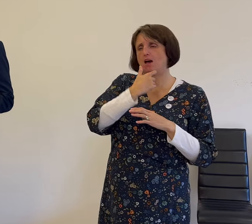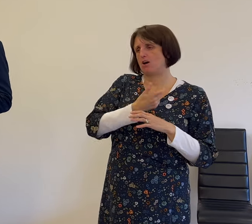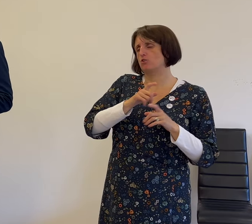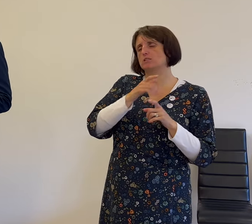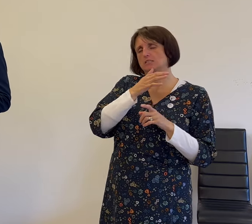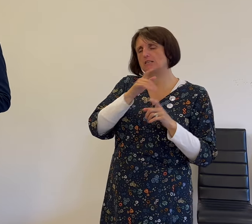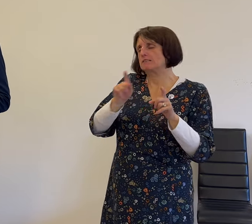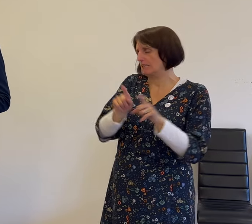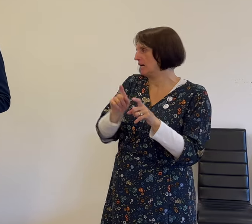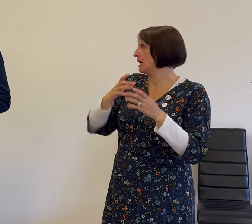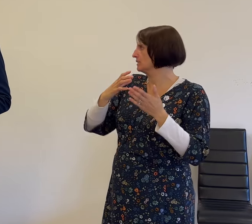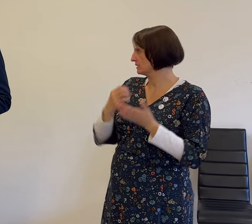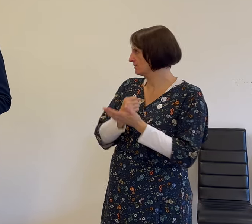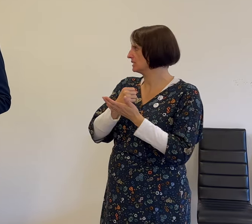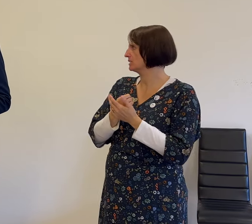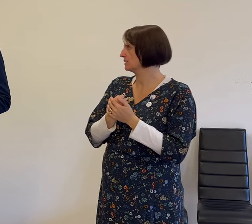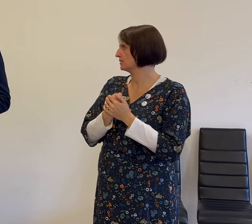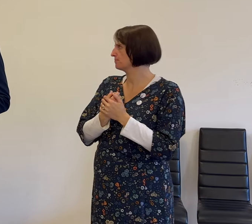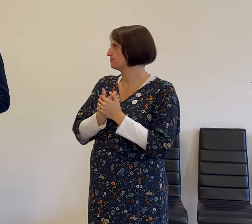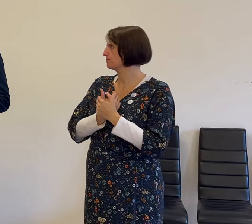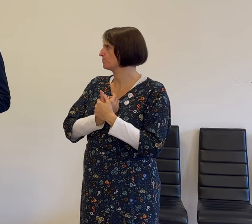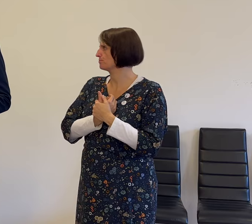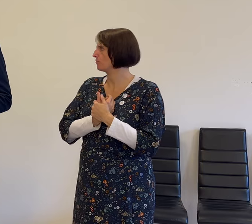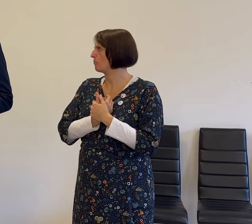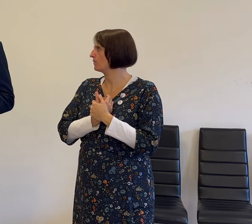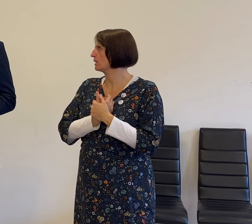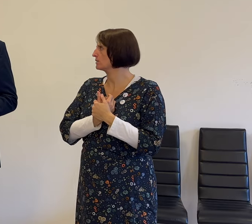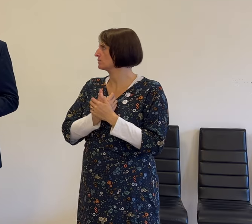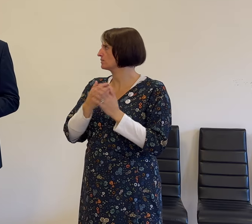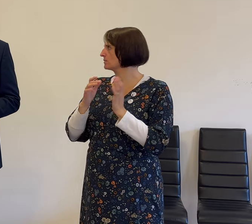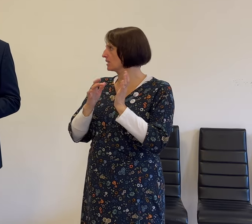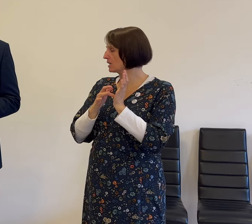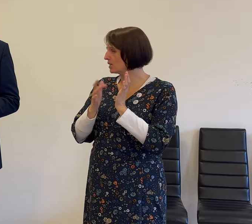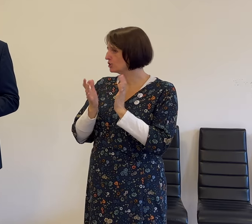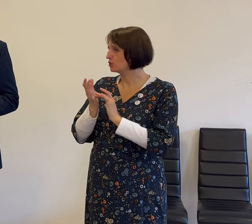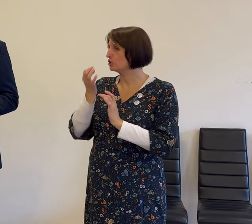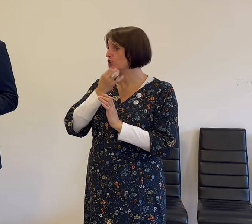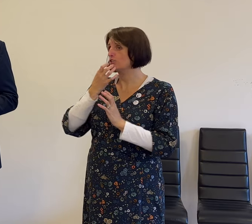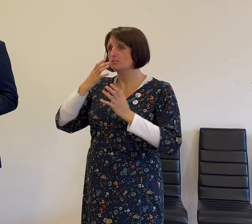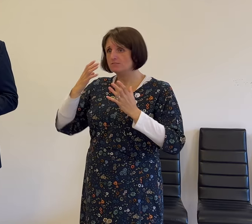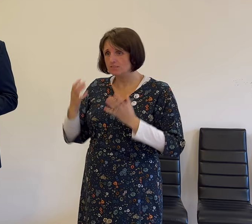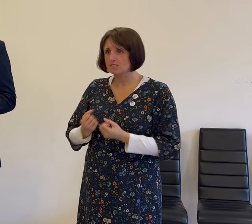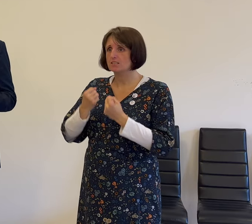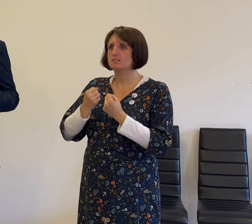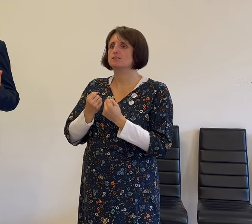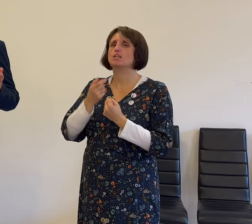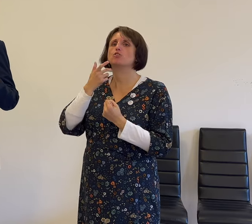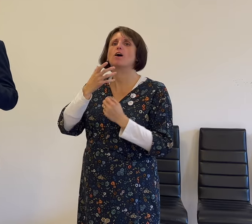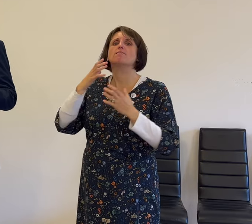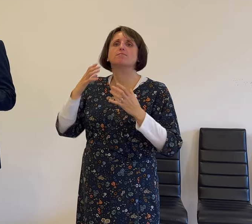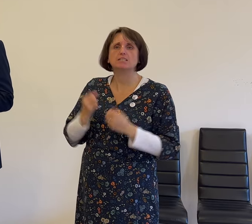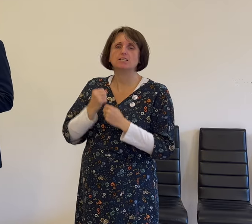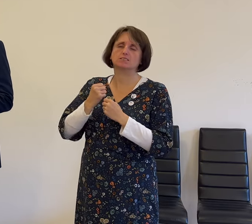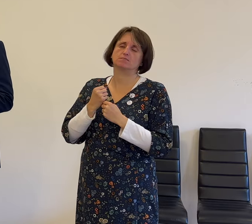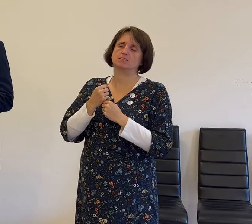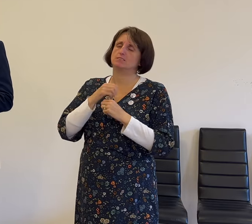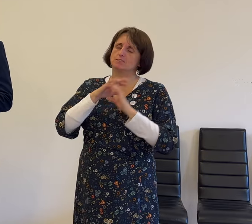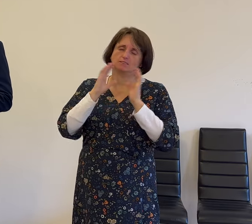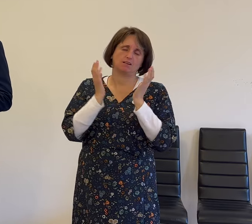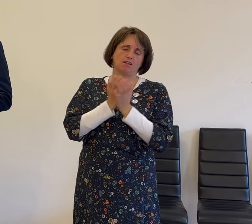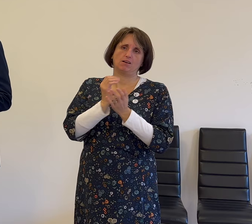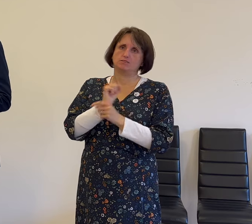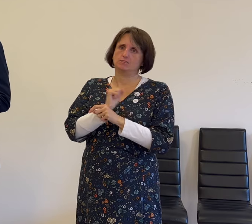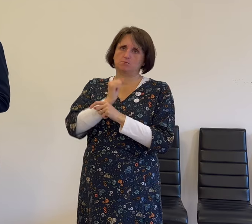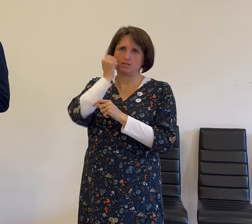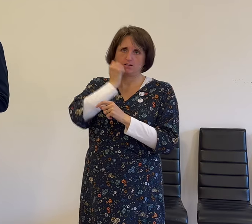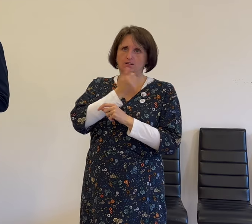kteří je zotročovali a ubližovali. A když Ježíš Kristus zvítězil, je to vítězství nad hříchem, nad